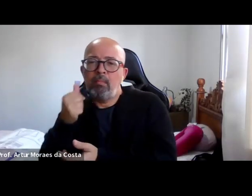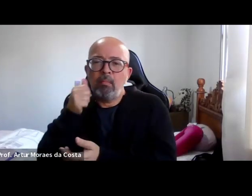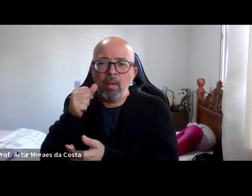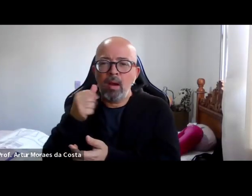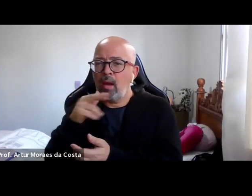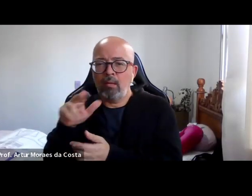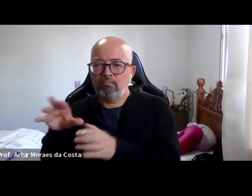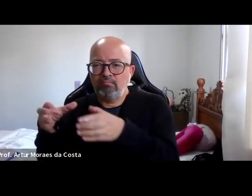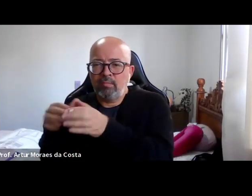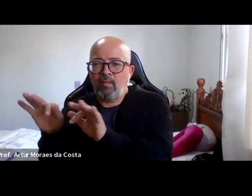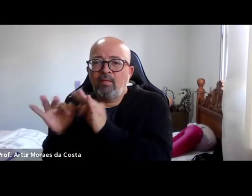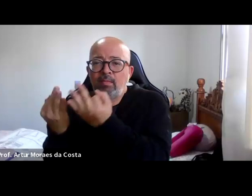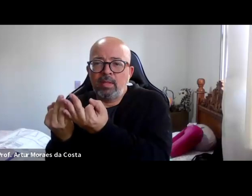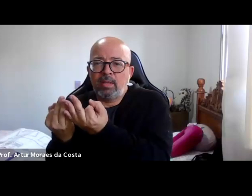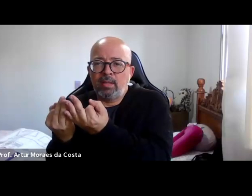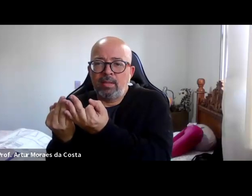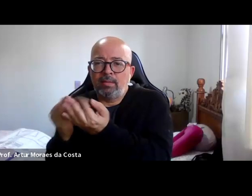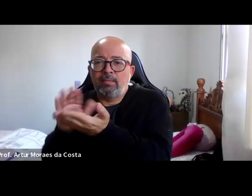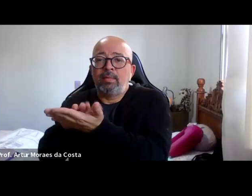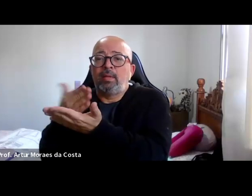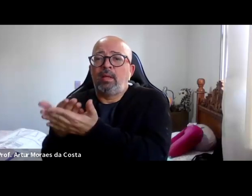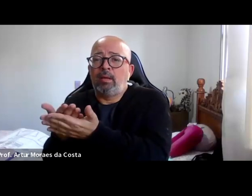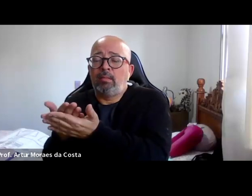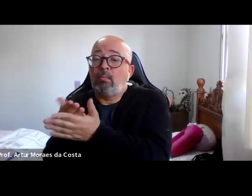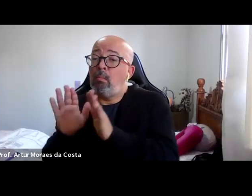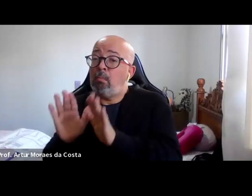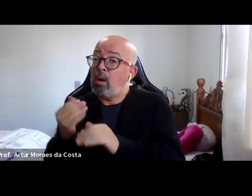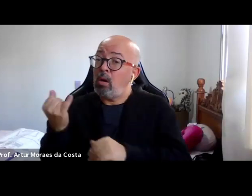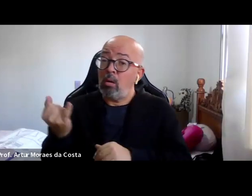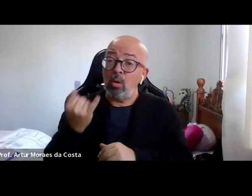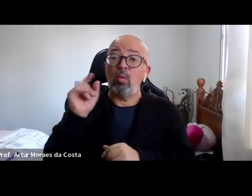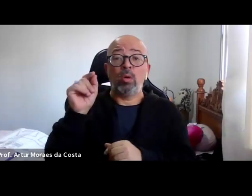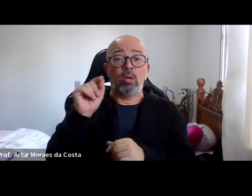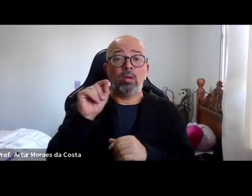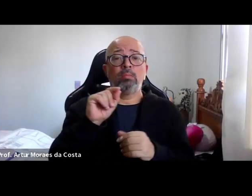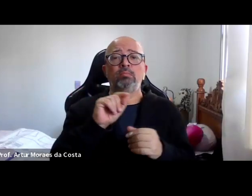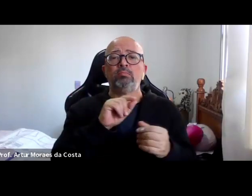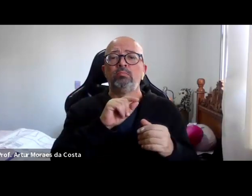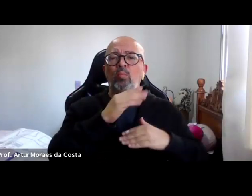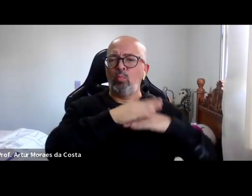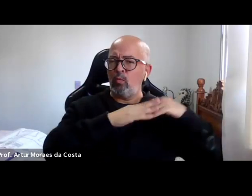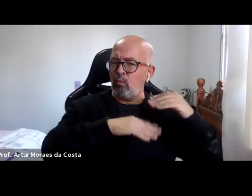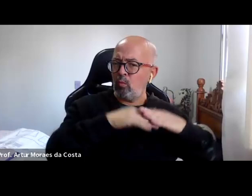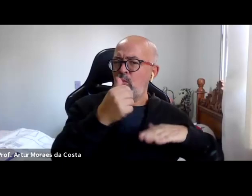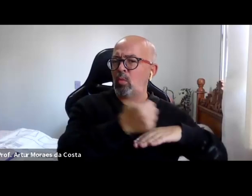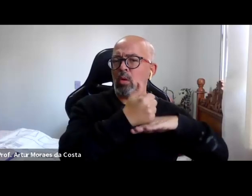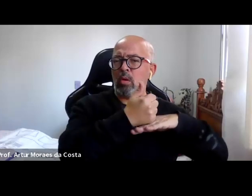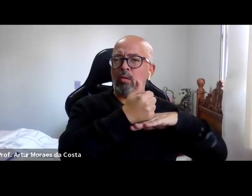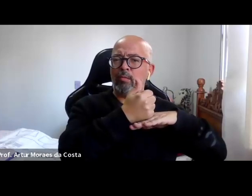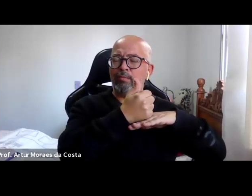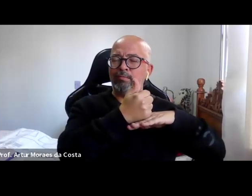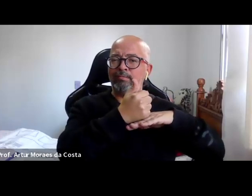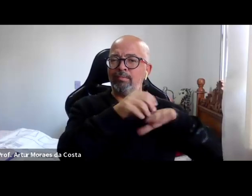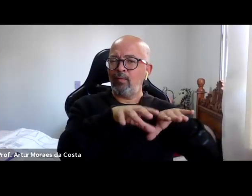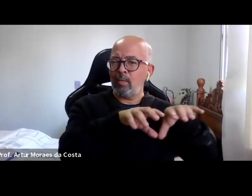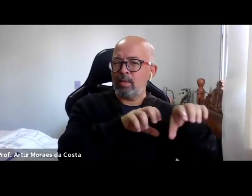tienen en cuenta todo lo que un guía intérprete formado puede hacer al respecto sin